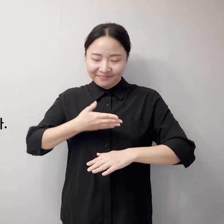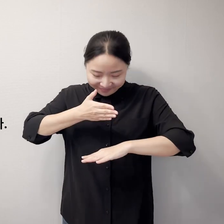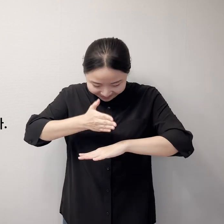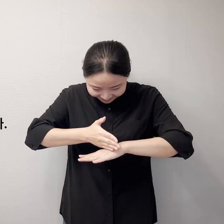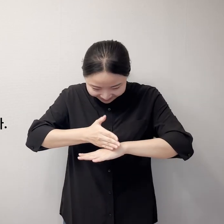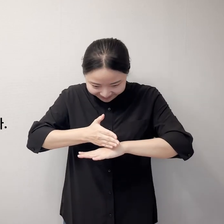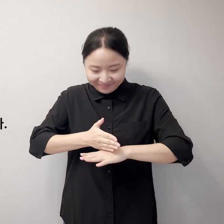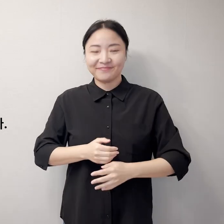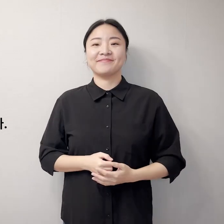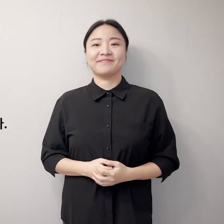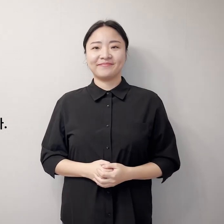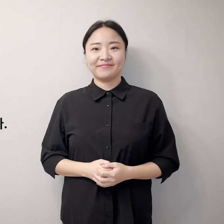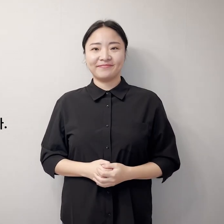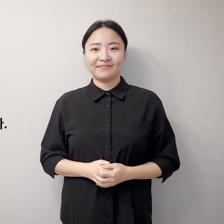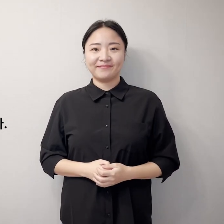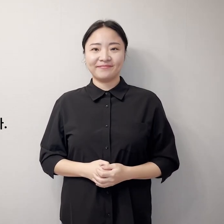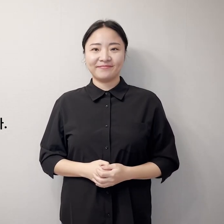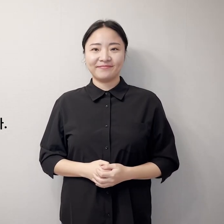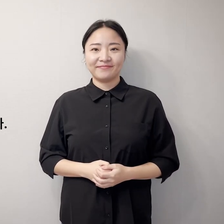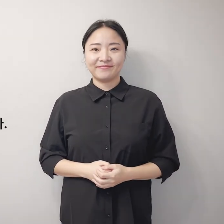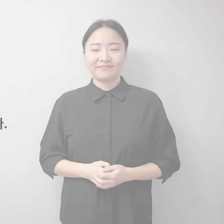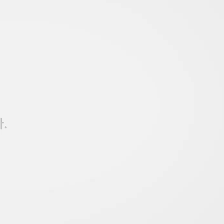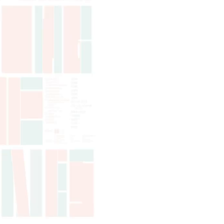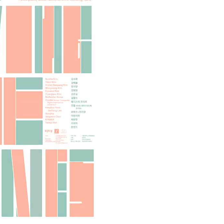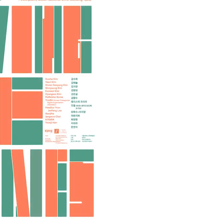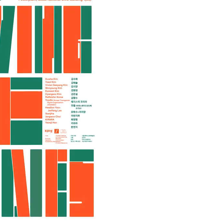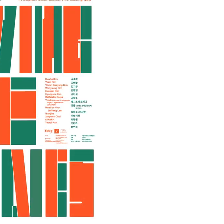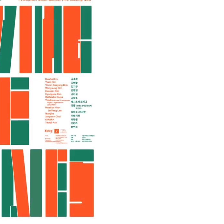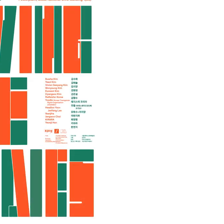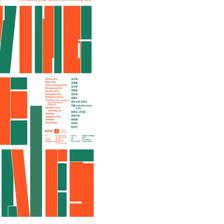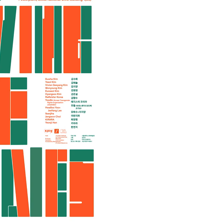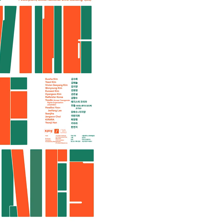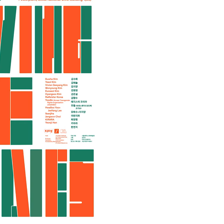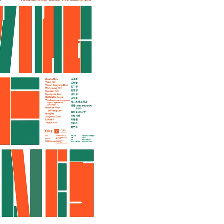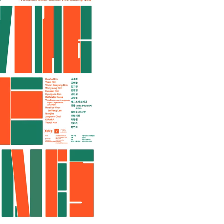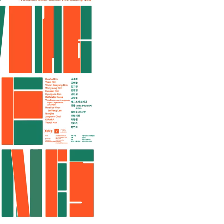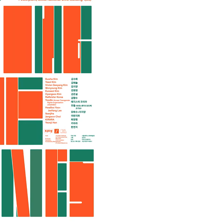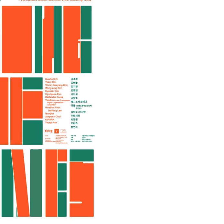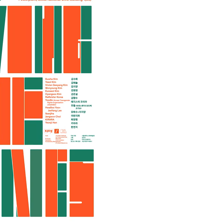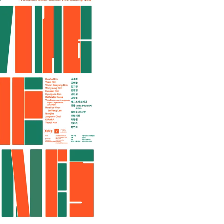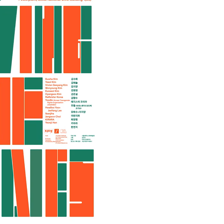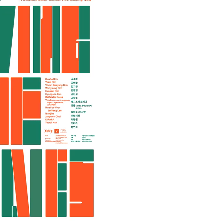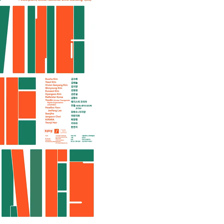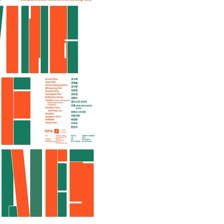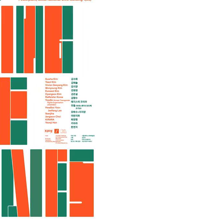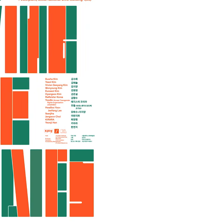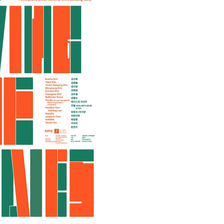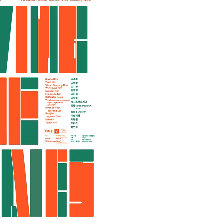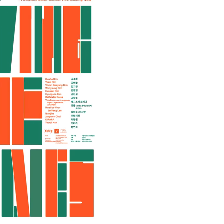감사합니다 다음 영상에서 만나요 다음